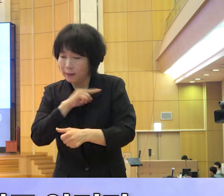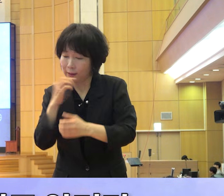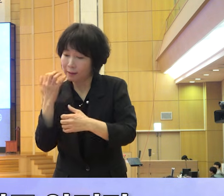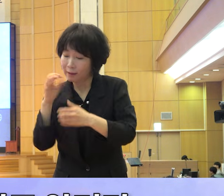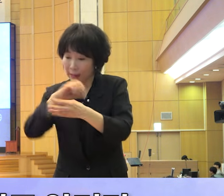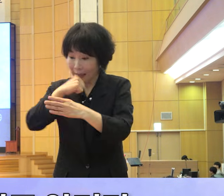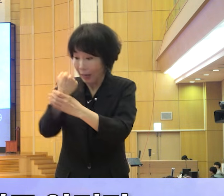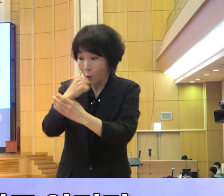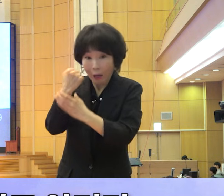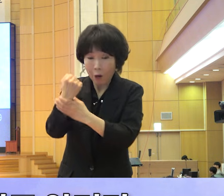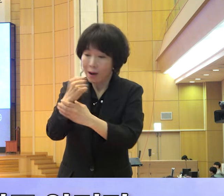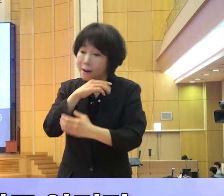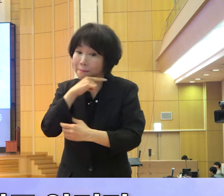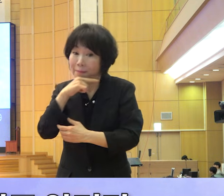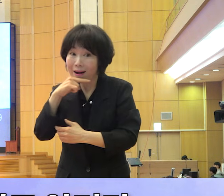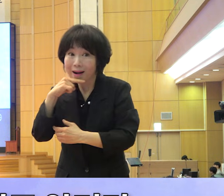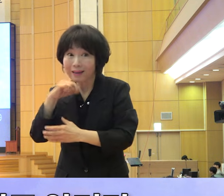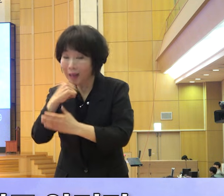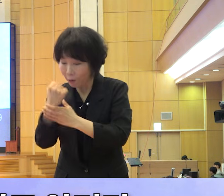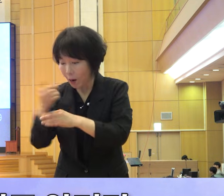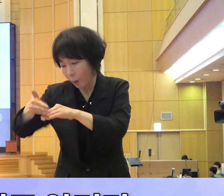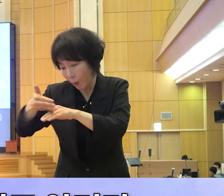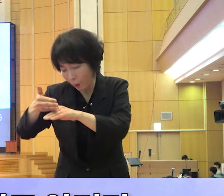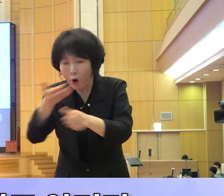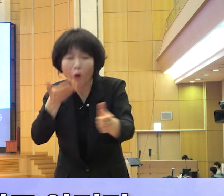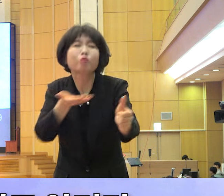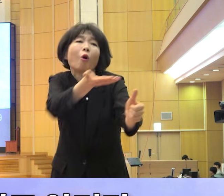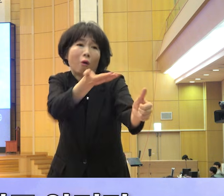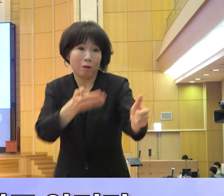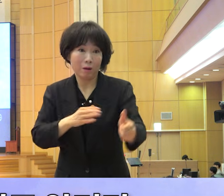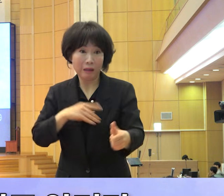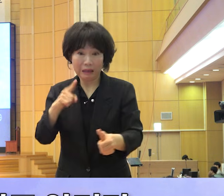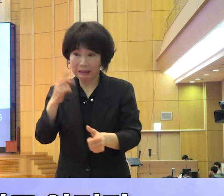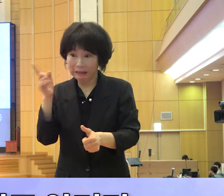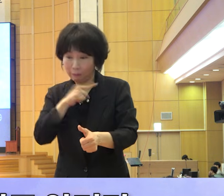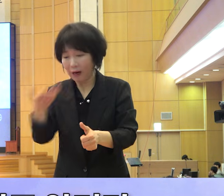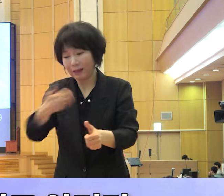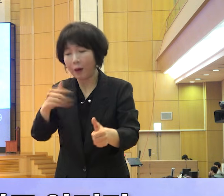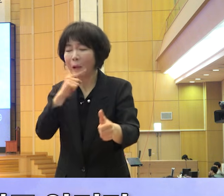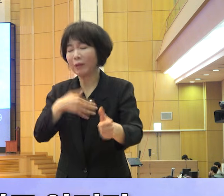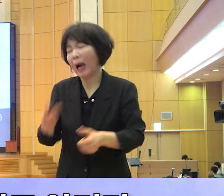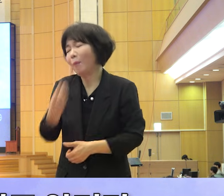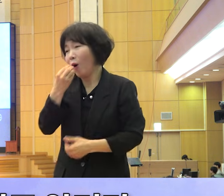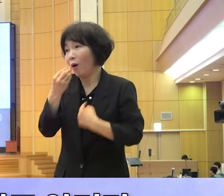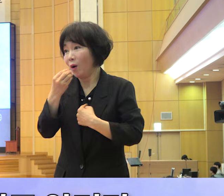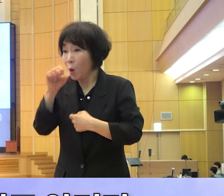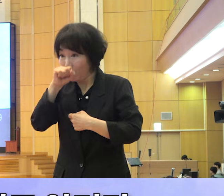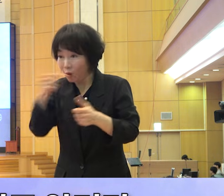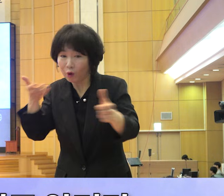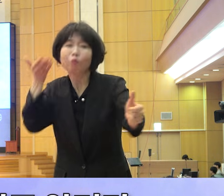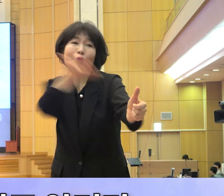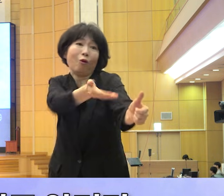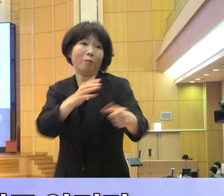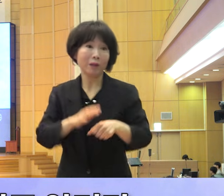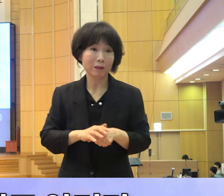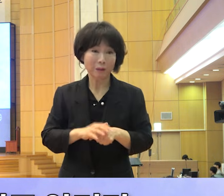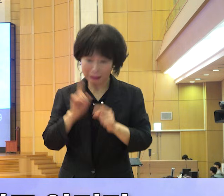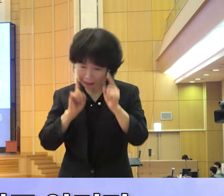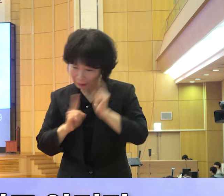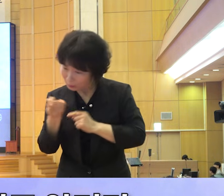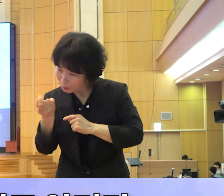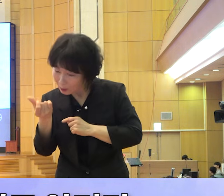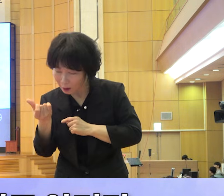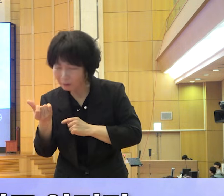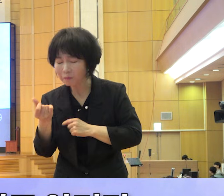조금 상처난 부위, 예? 아니면 조금 뭐 껍질에 상처가 있거나 상했거나 요런